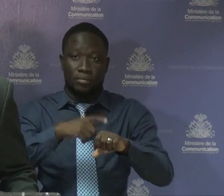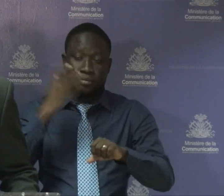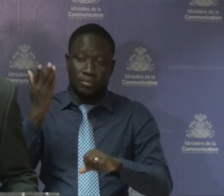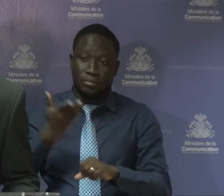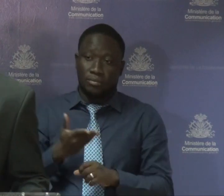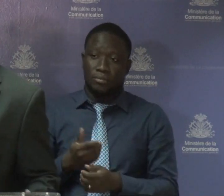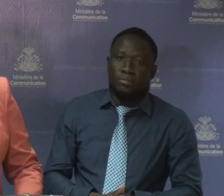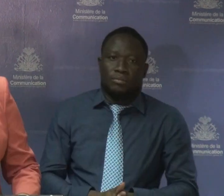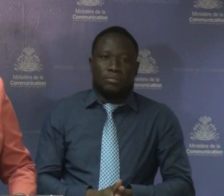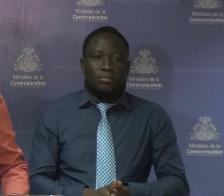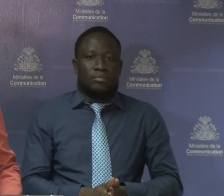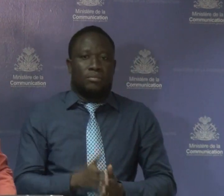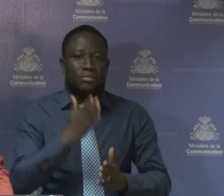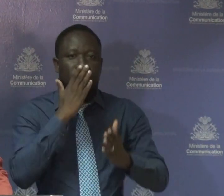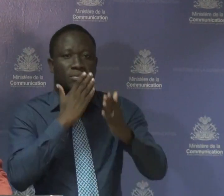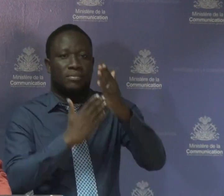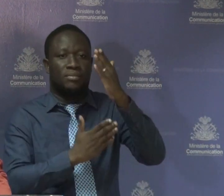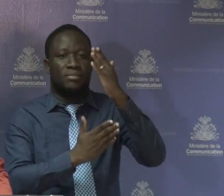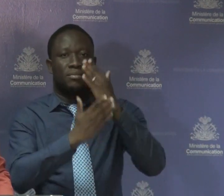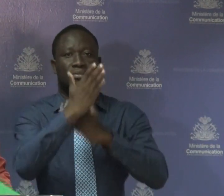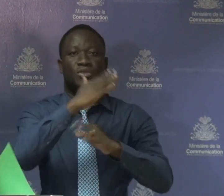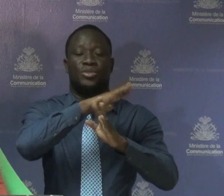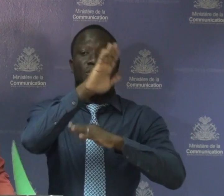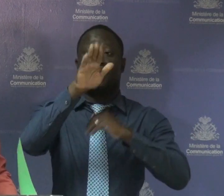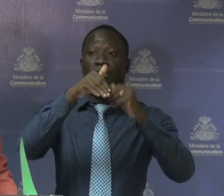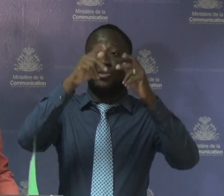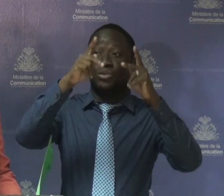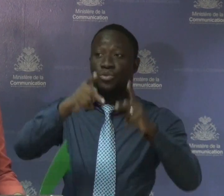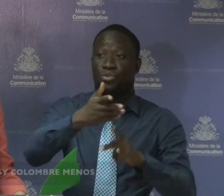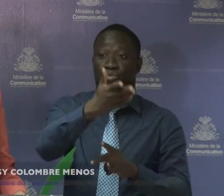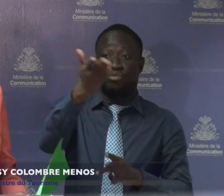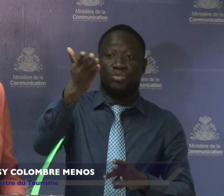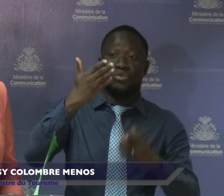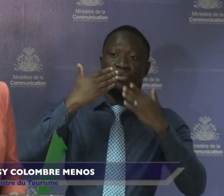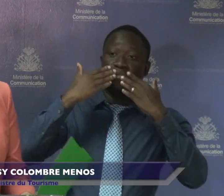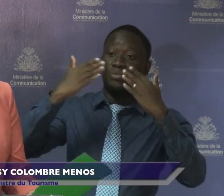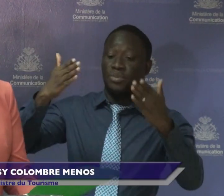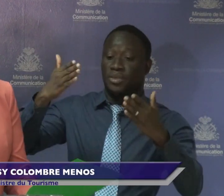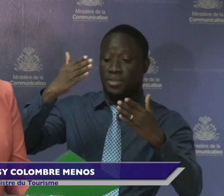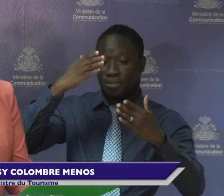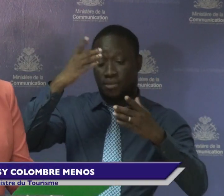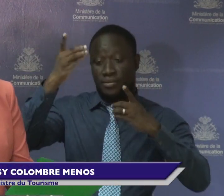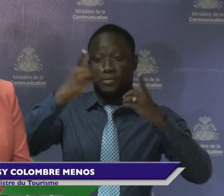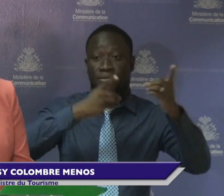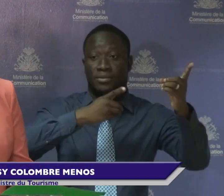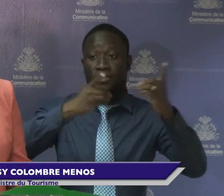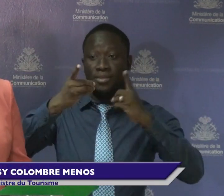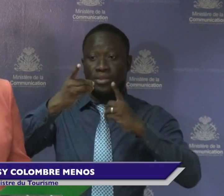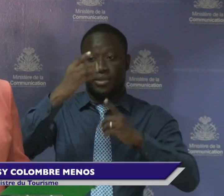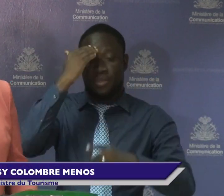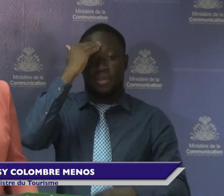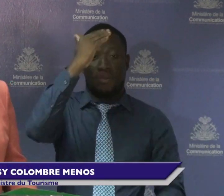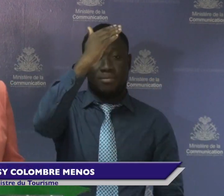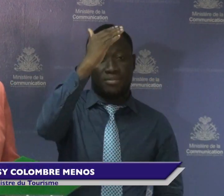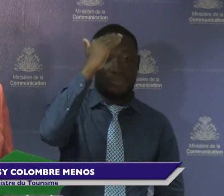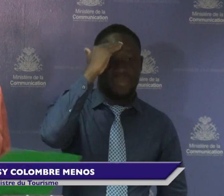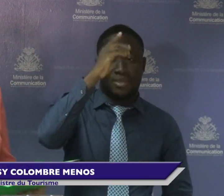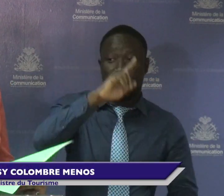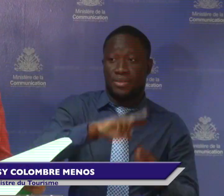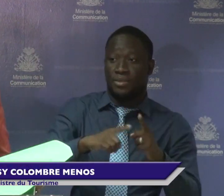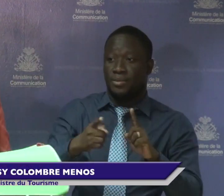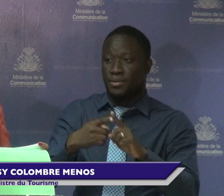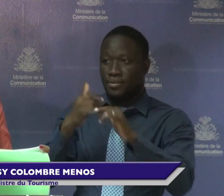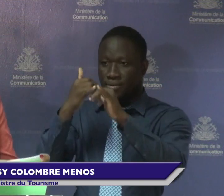Jessie Médos. Bonjour, bonjour à tout le monde. Merci encore, DG. Et nous saluons tous les amis de la presse qui